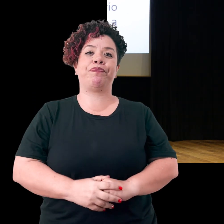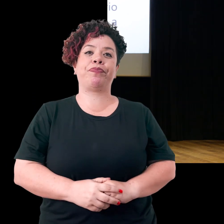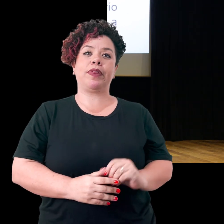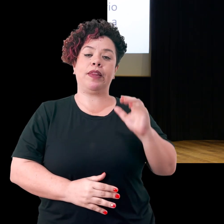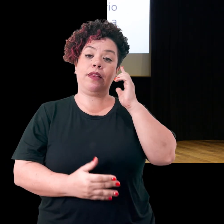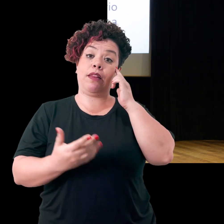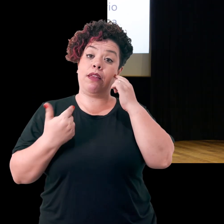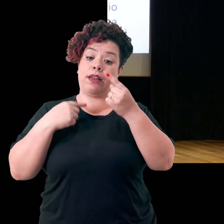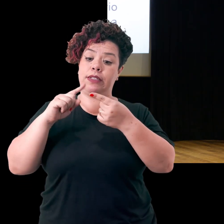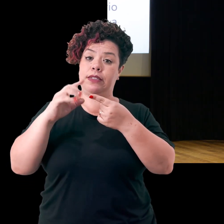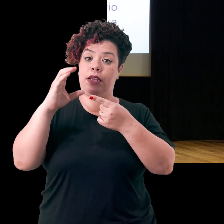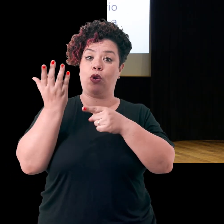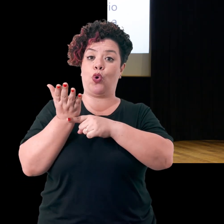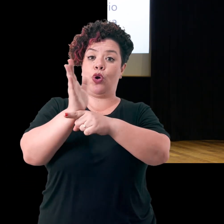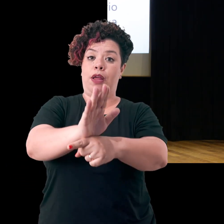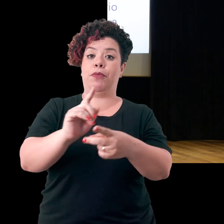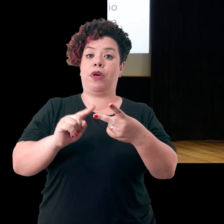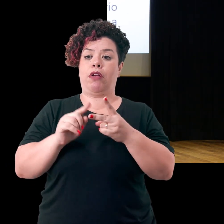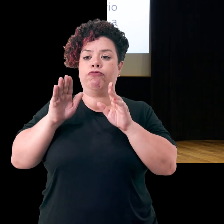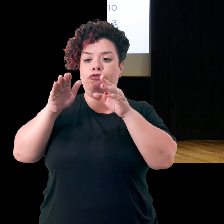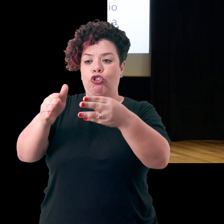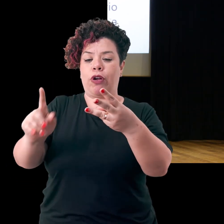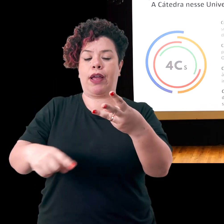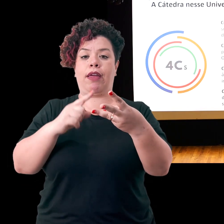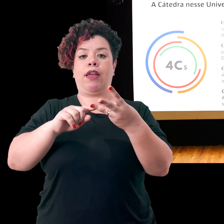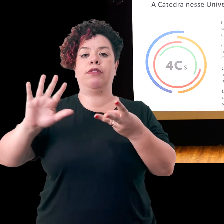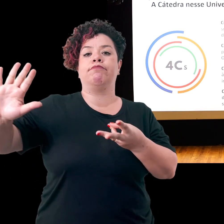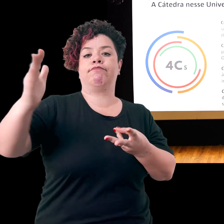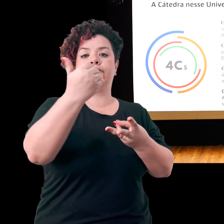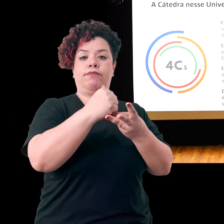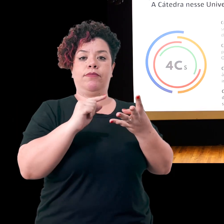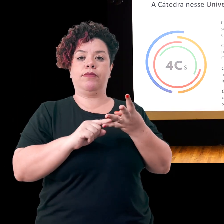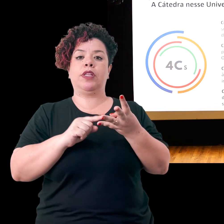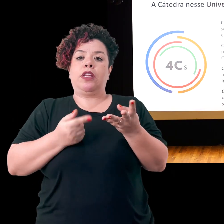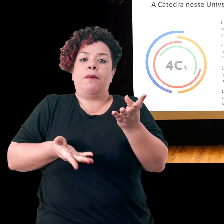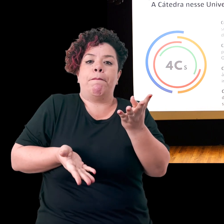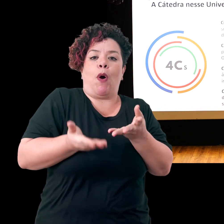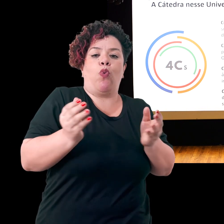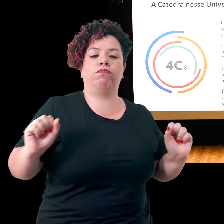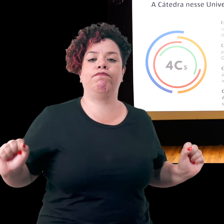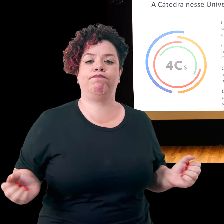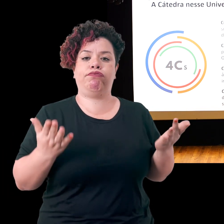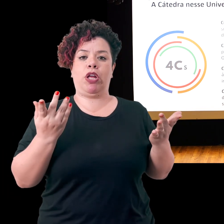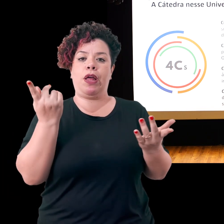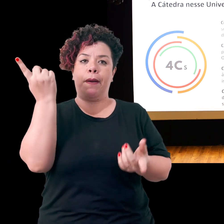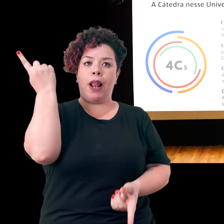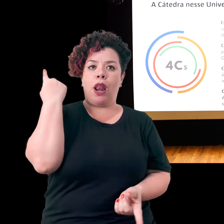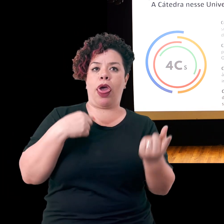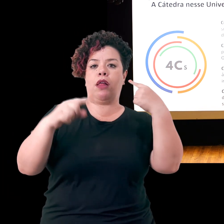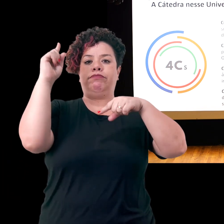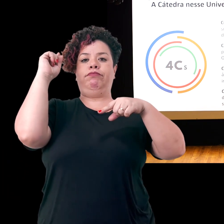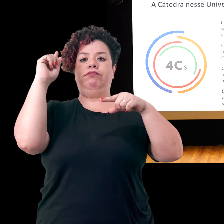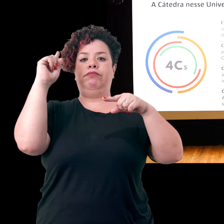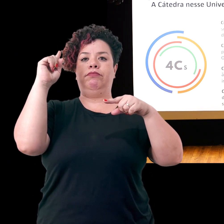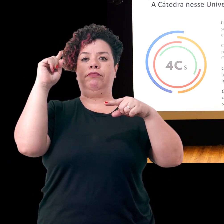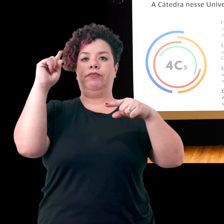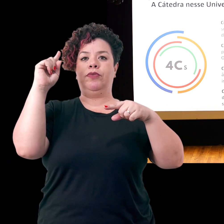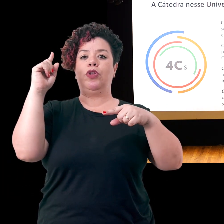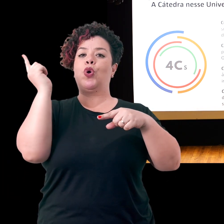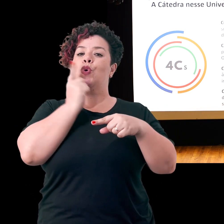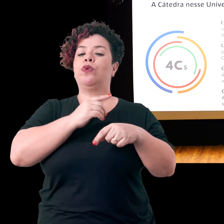Então, a gente busca colaborar, canalizar, catalisar e catapultar. Né?